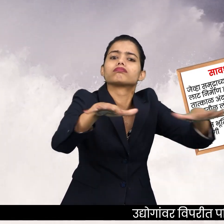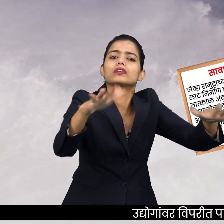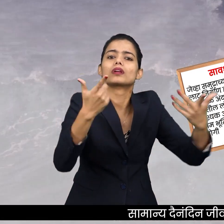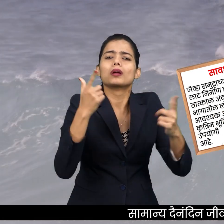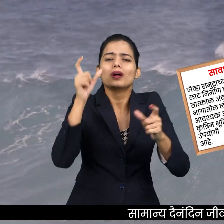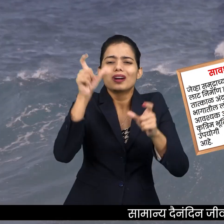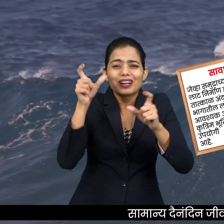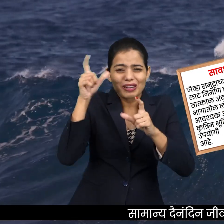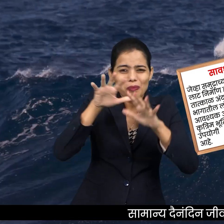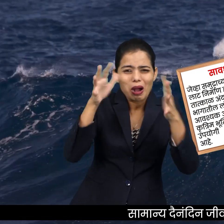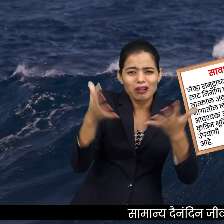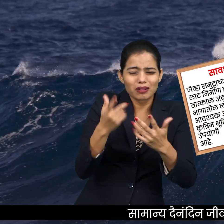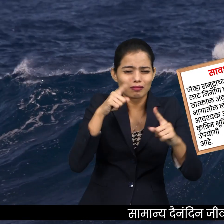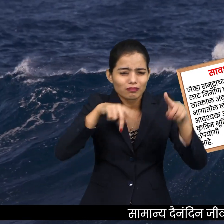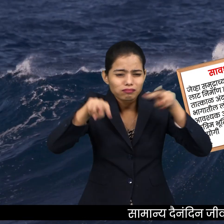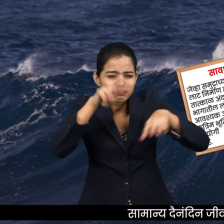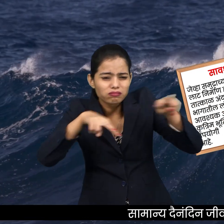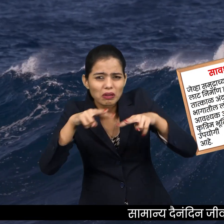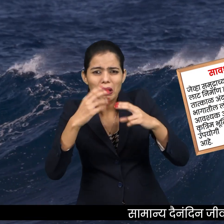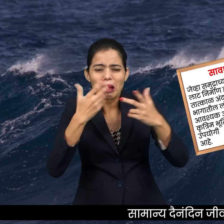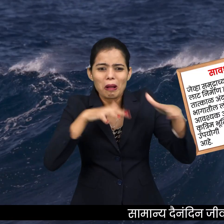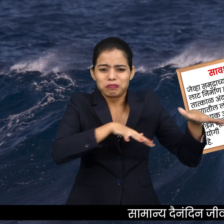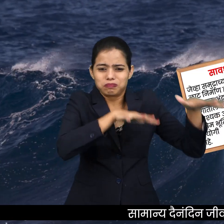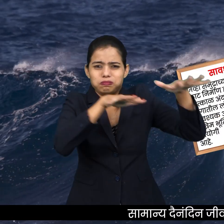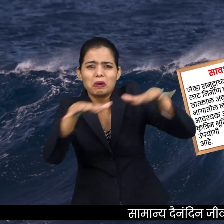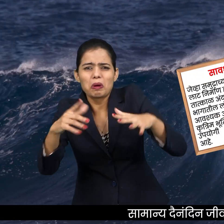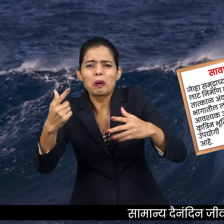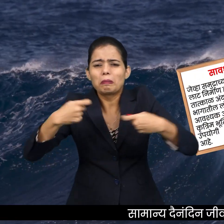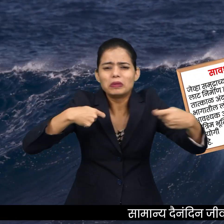सामान्य दैनंदिन जीवन विस्कलीन होते.